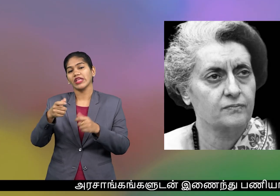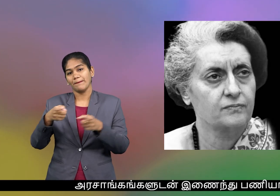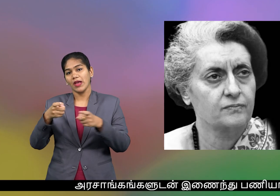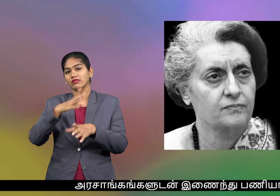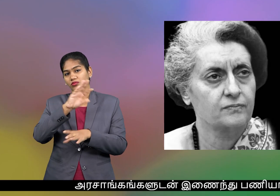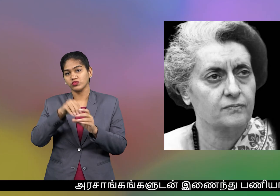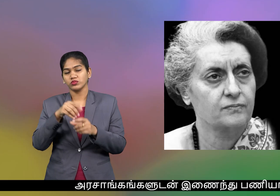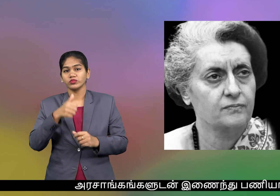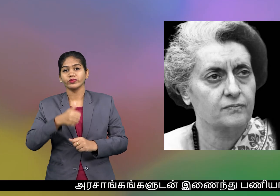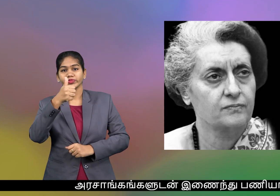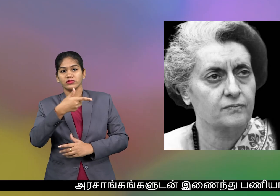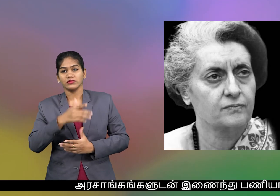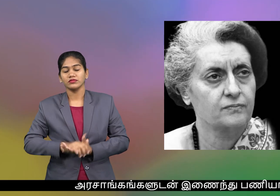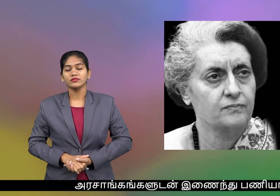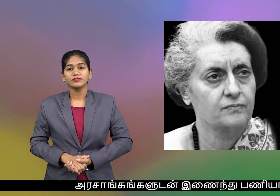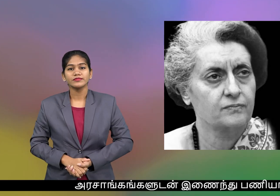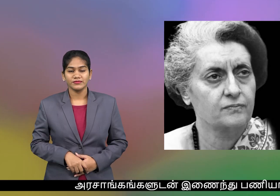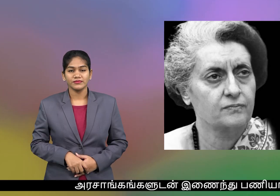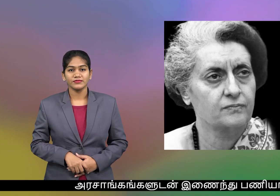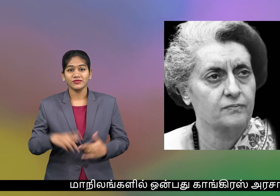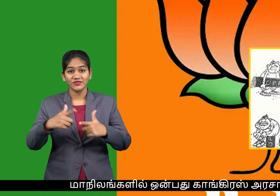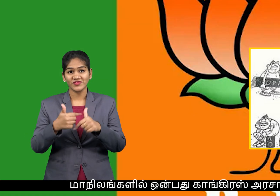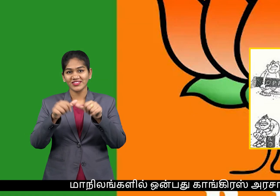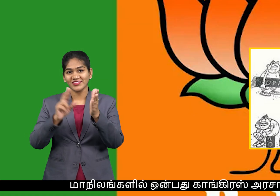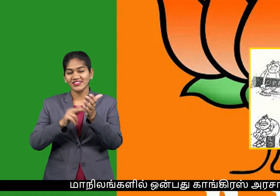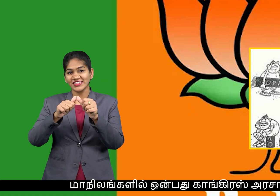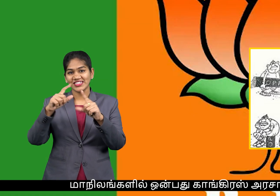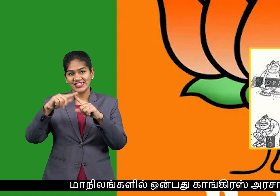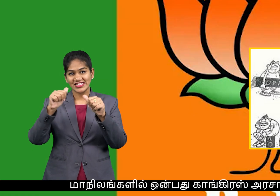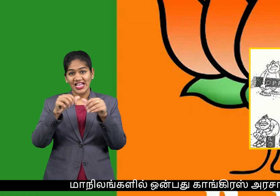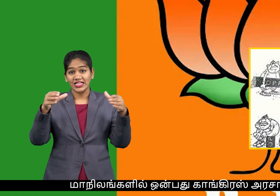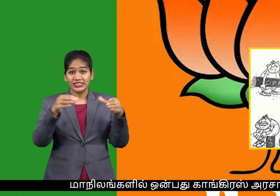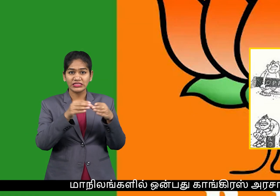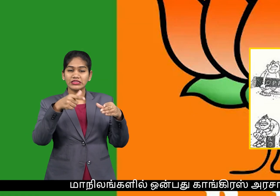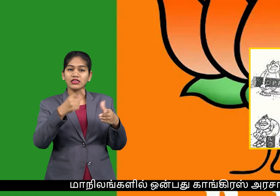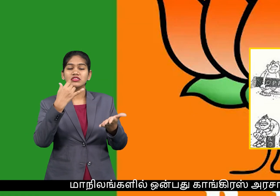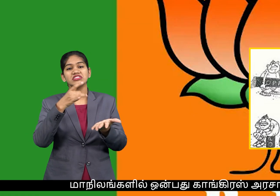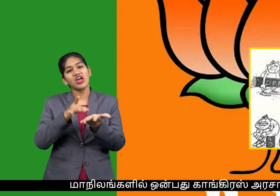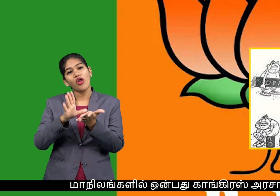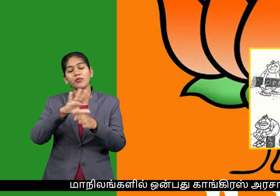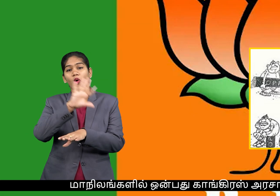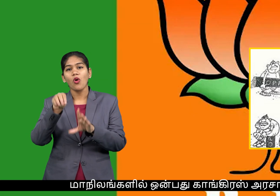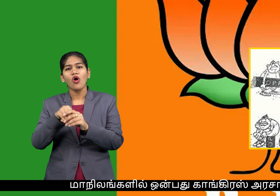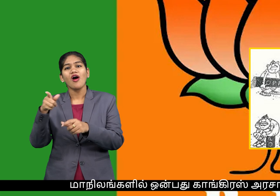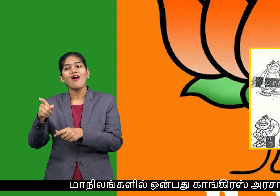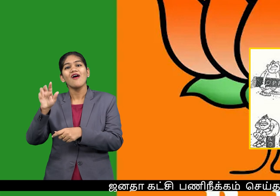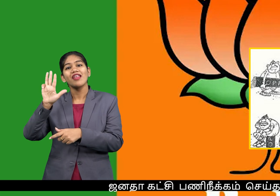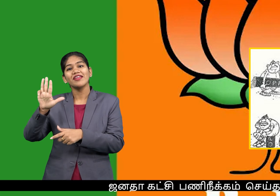மாநிலங்களில் 9, காங்கிரஸ் அரசாங்கங்களை ஜனதா